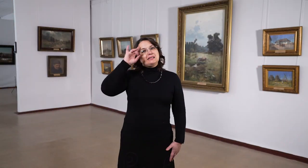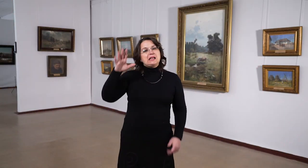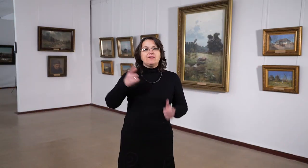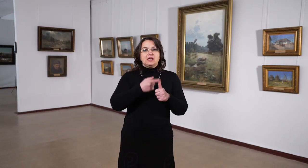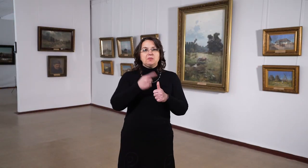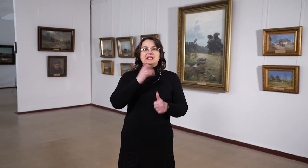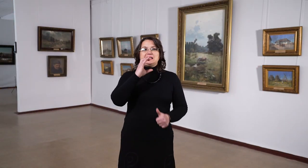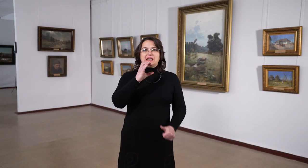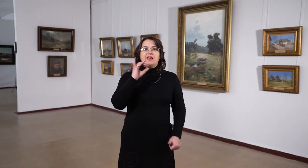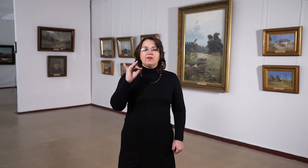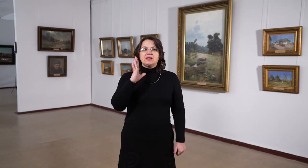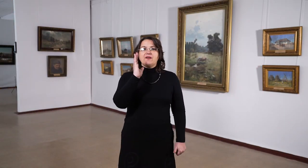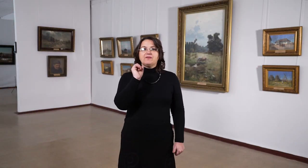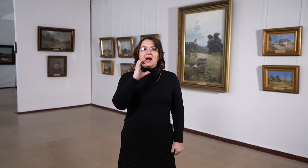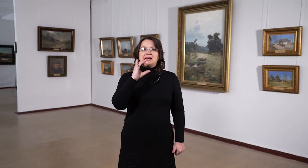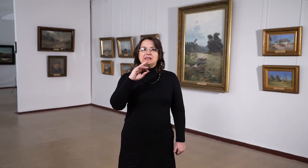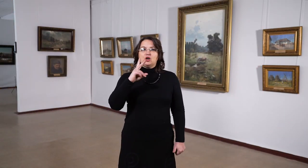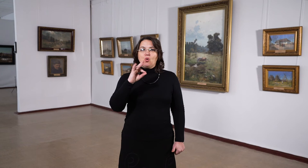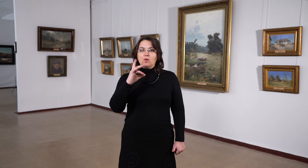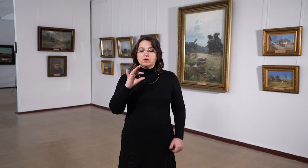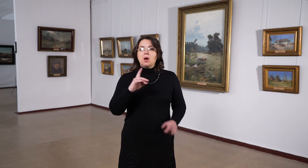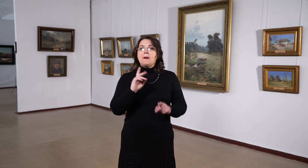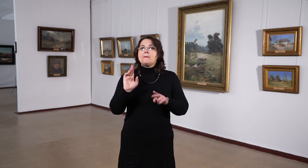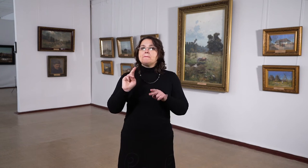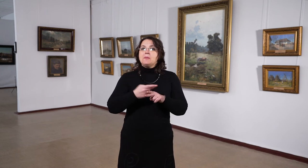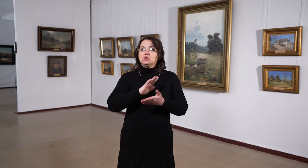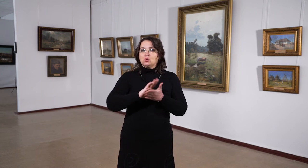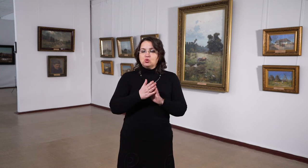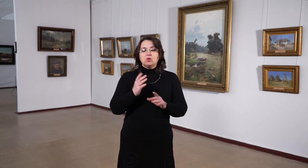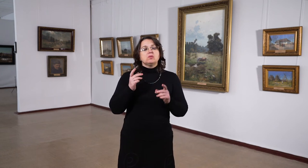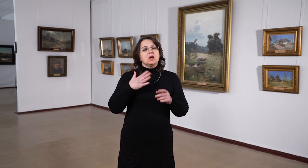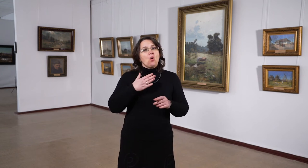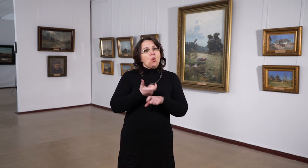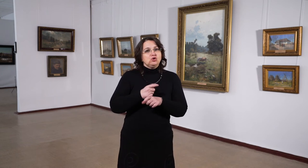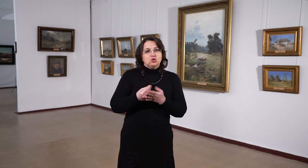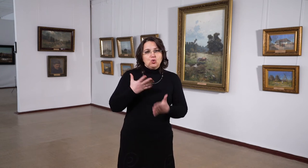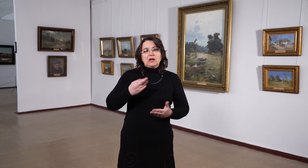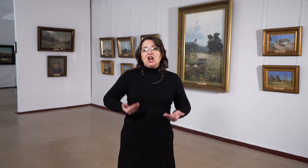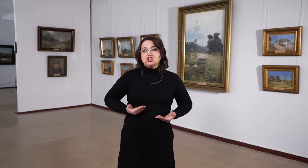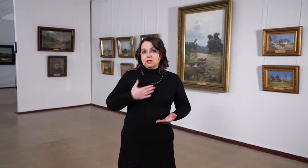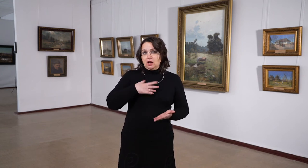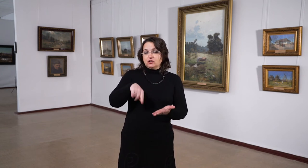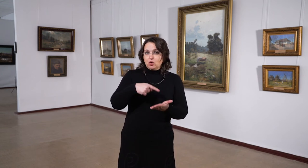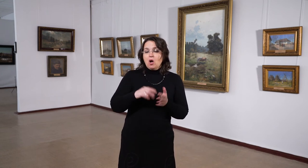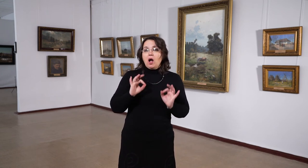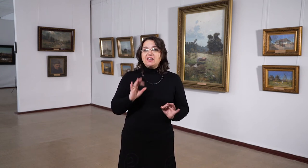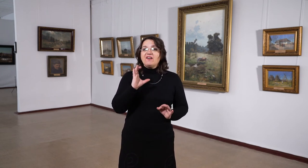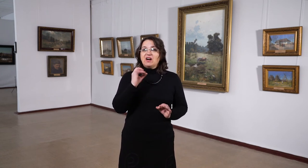Славное имя Сергея Ивановича Васильковского, безусловно, очень дорого для жителей нашего города. Хотя Васильковский родился